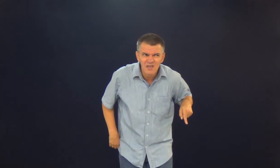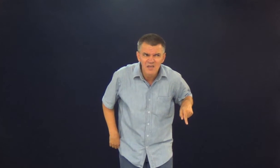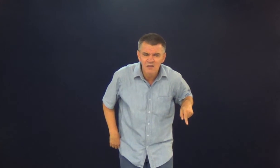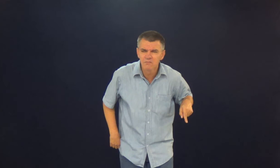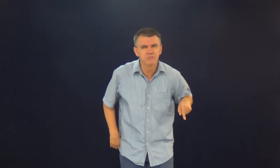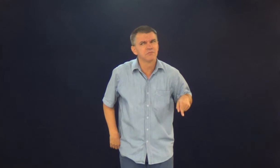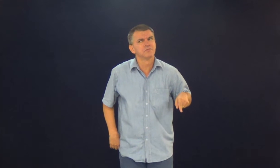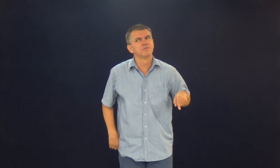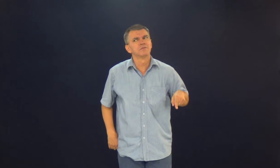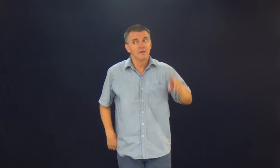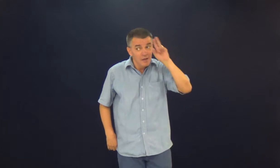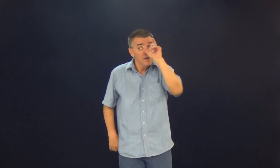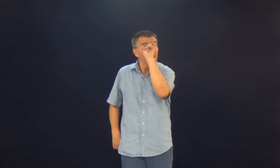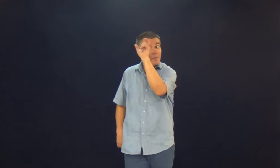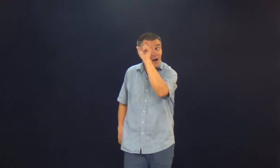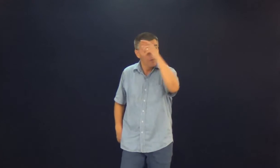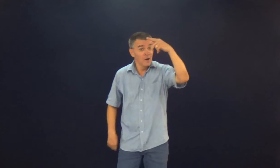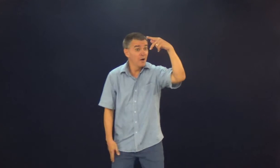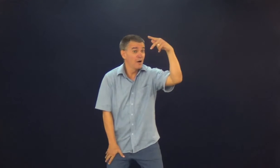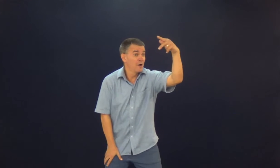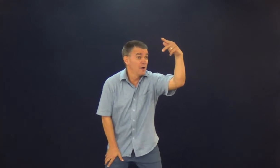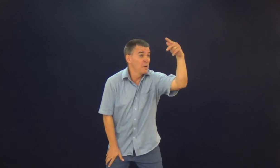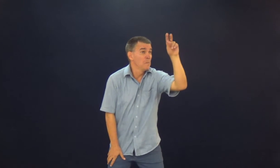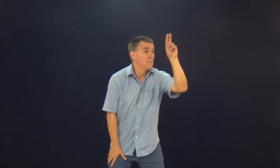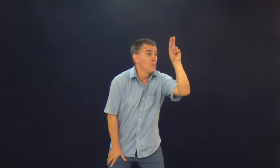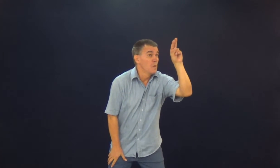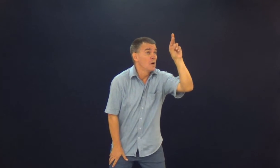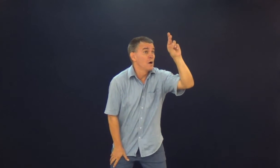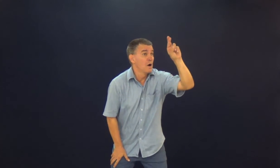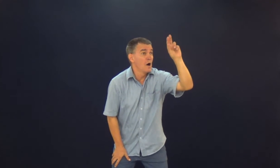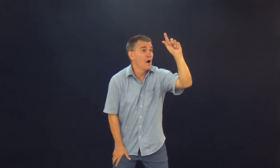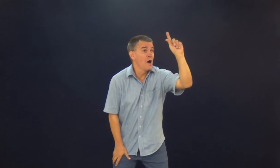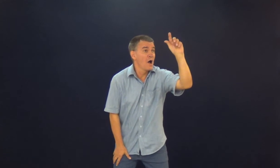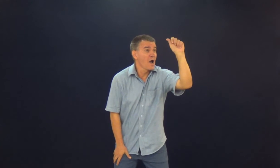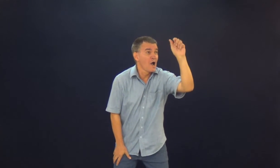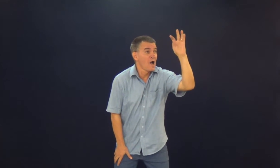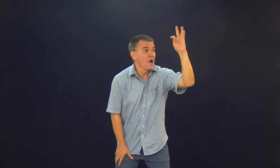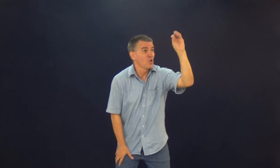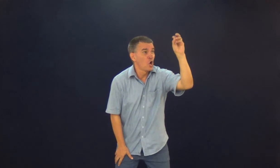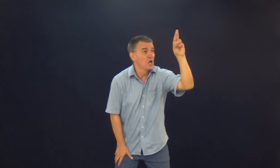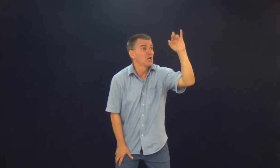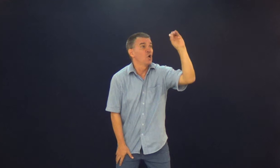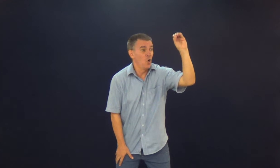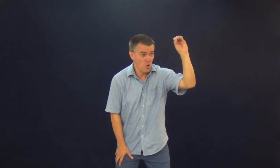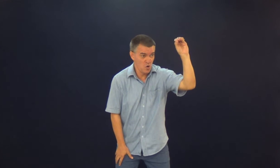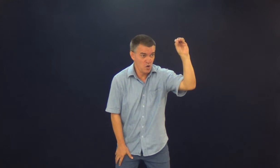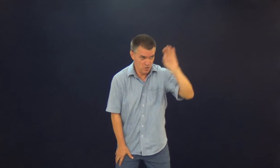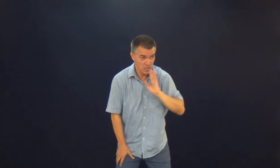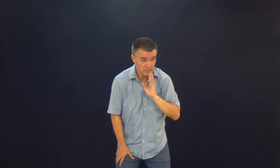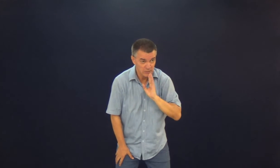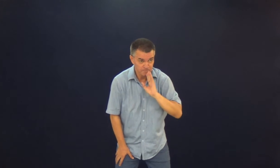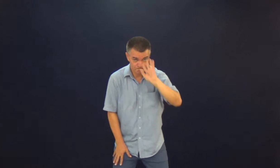um pouquinho no inferno só pode sofrer um pouquinho sabe o conhecido por purgatório sabe